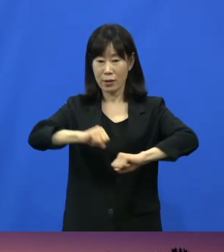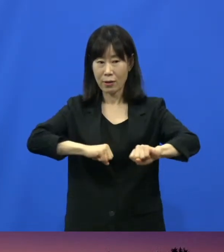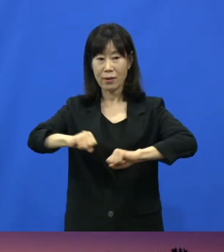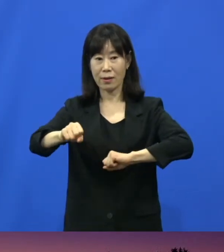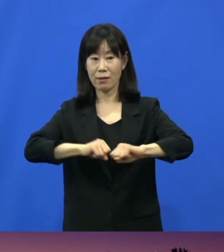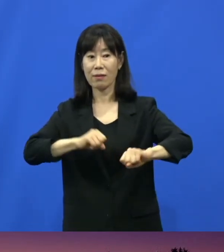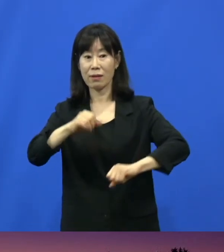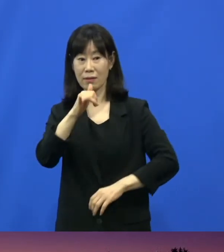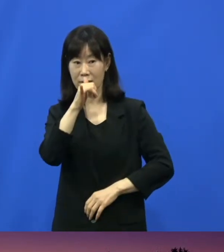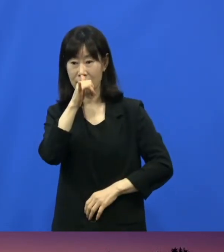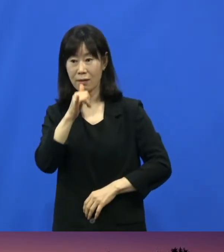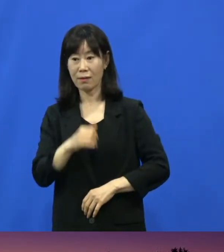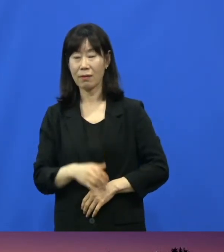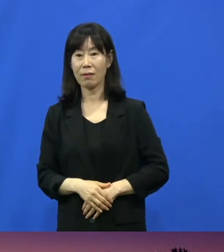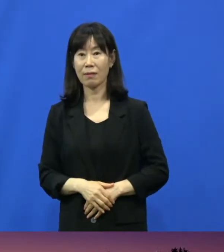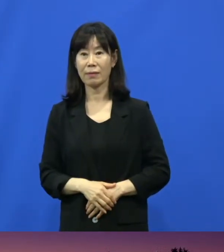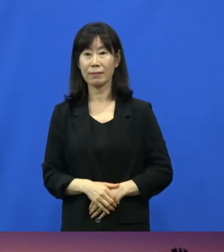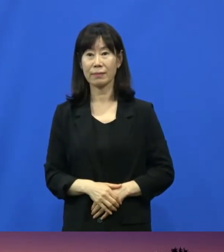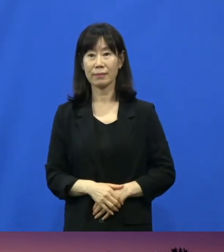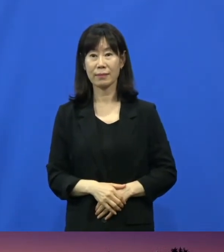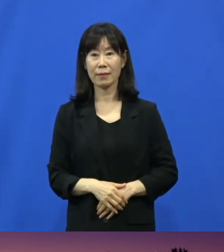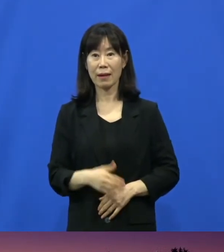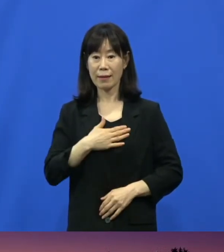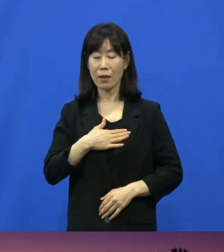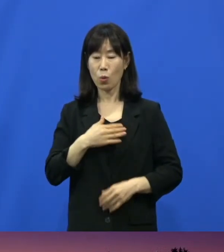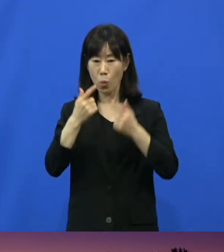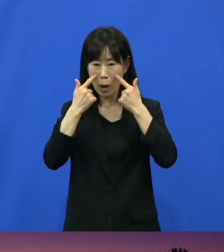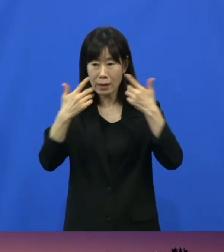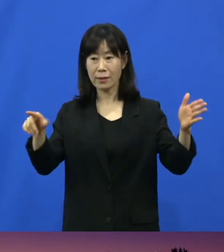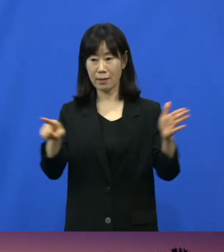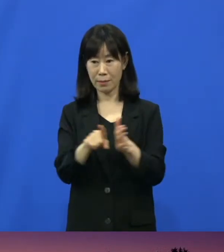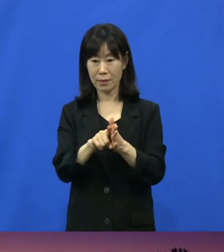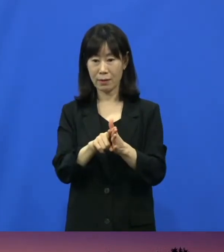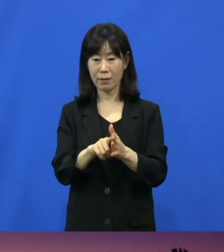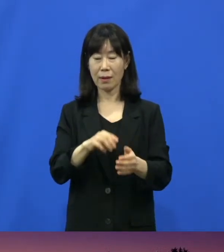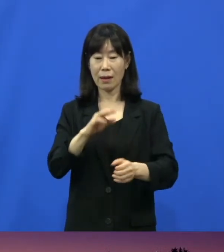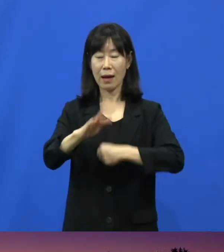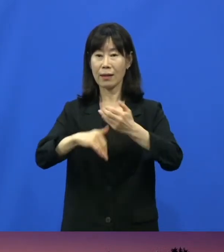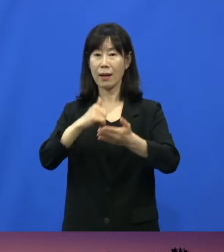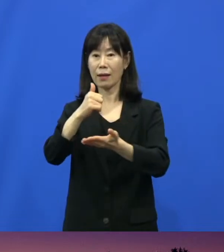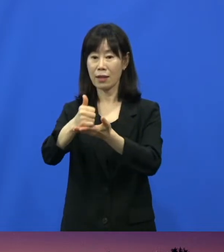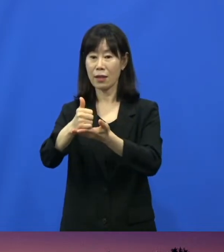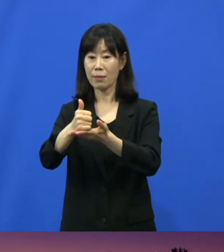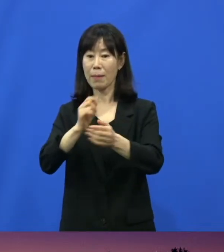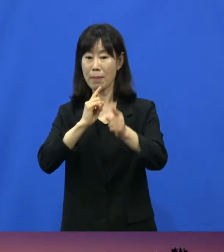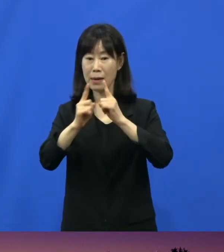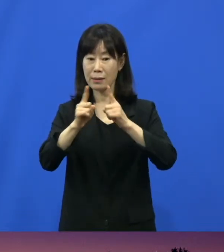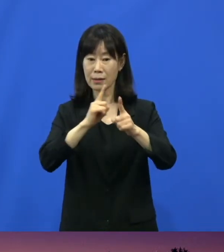거예요. 저는 이걸 확실히 믿어요. 저는 말씀의 이 살아있는 능력.